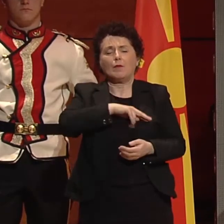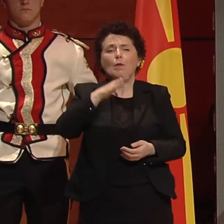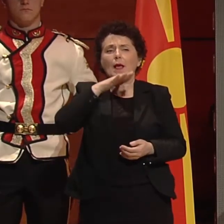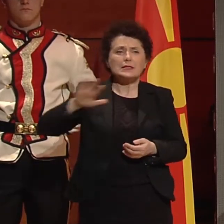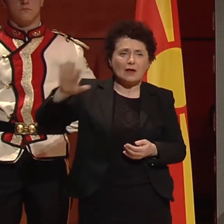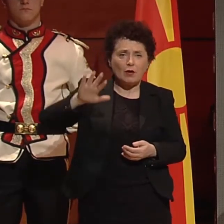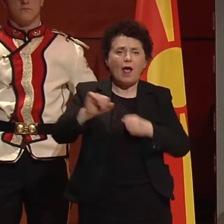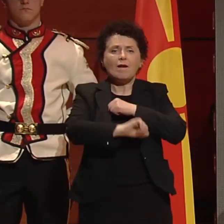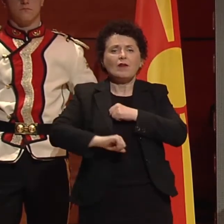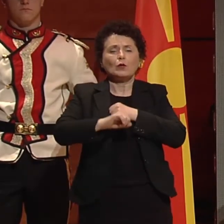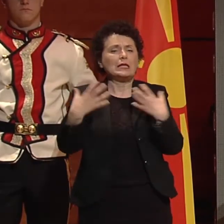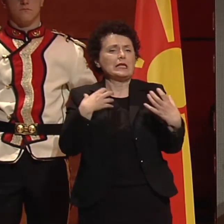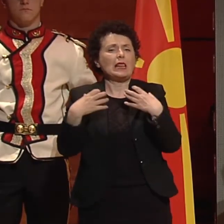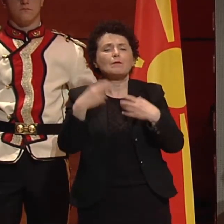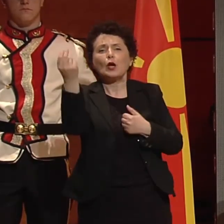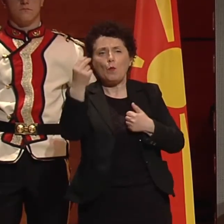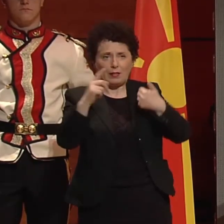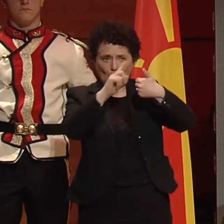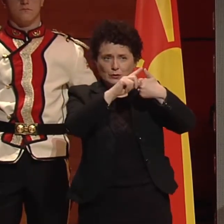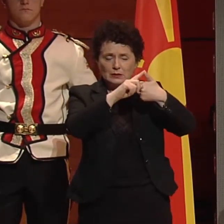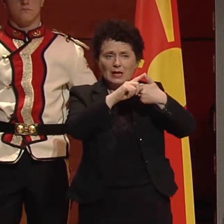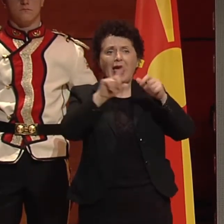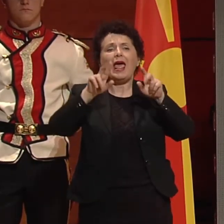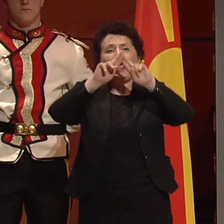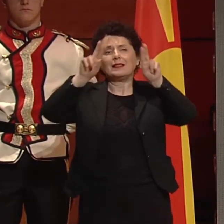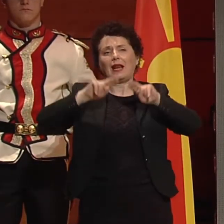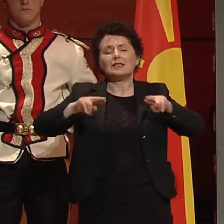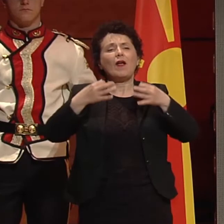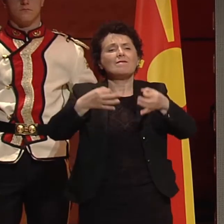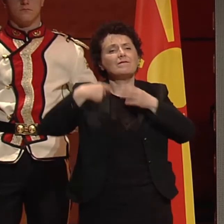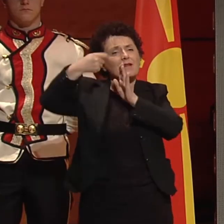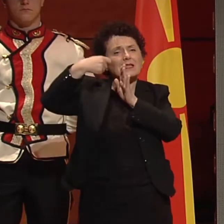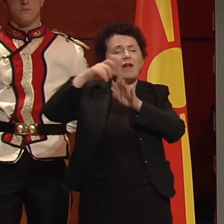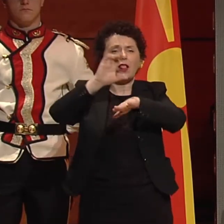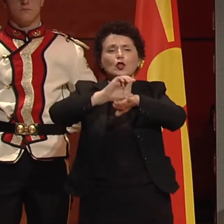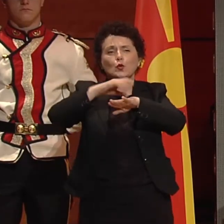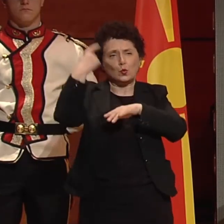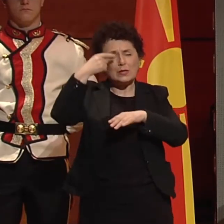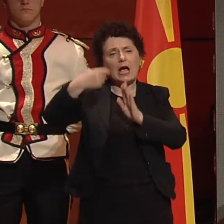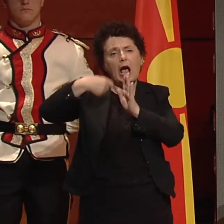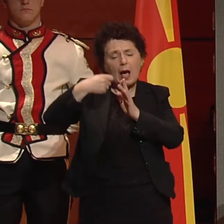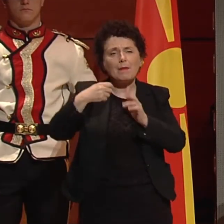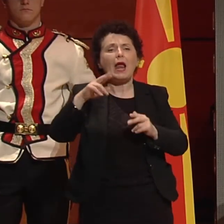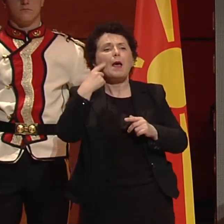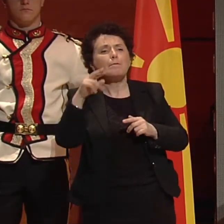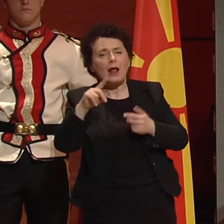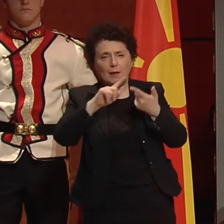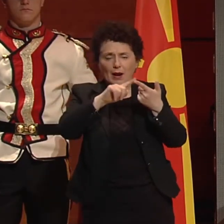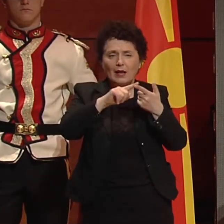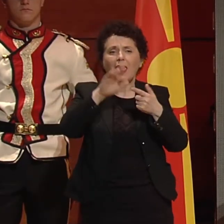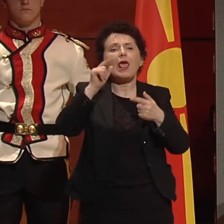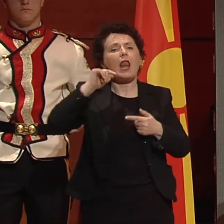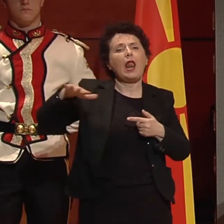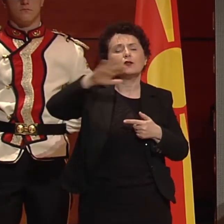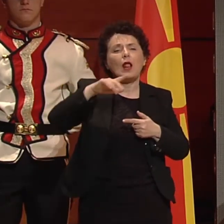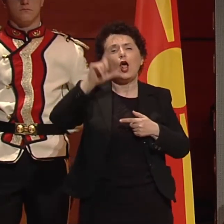Македонија, Факултетот за драмски уметности, Интернационалниот фестивал на филмската камера Браќа Манаки и Националната